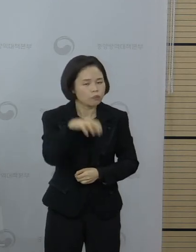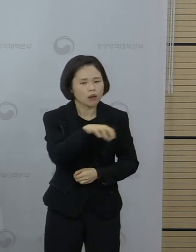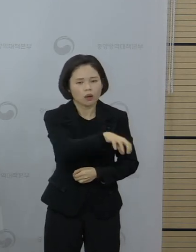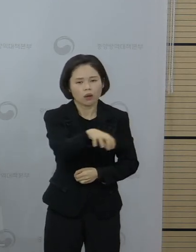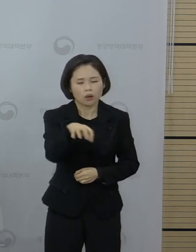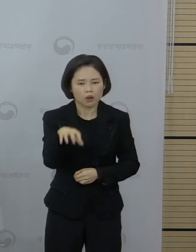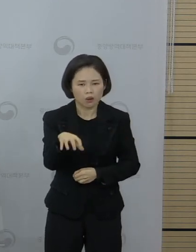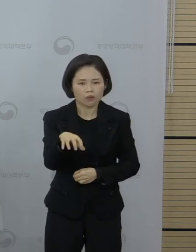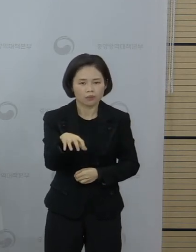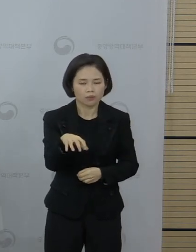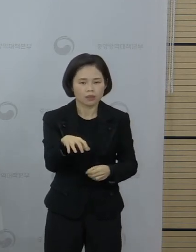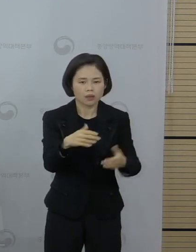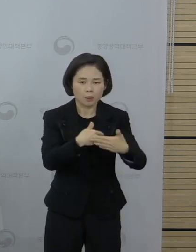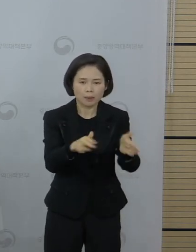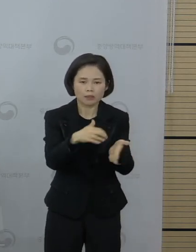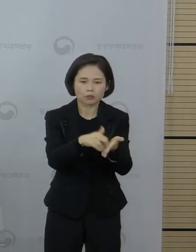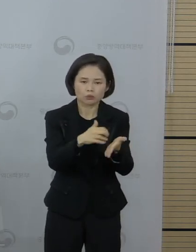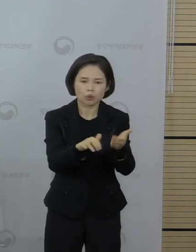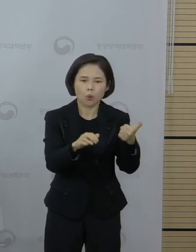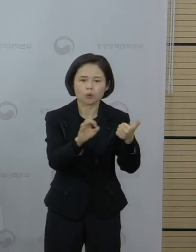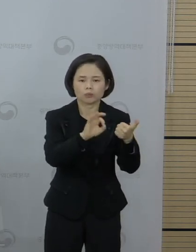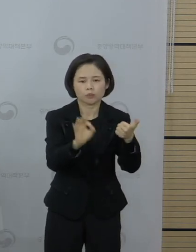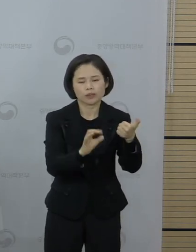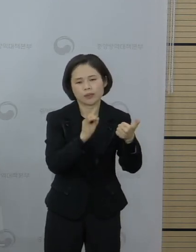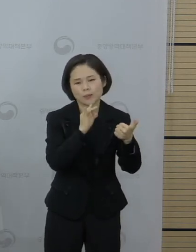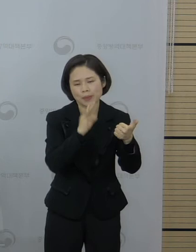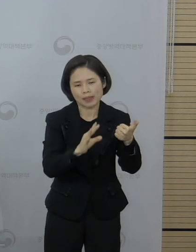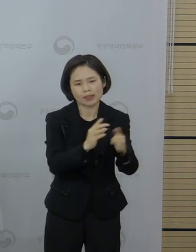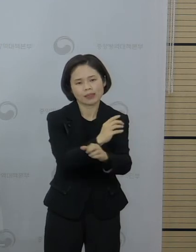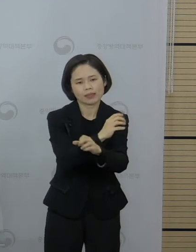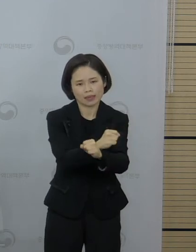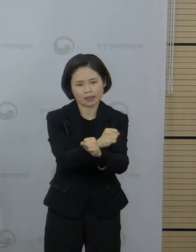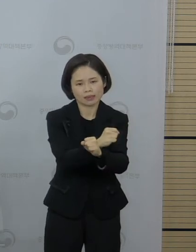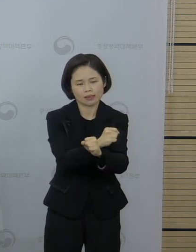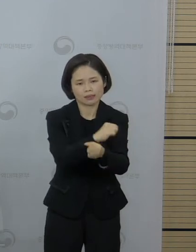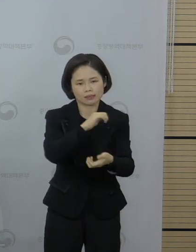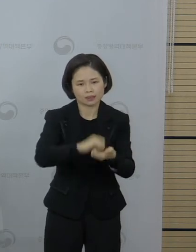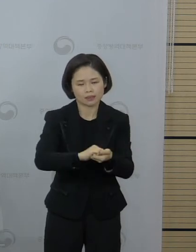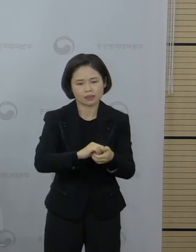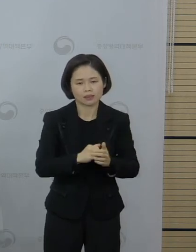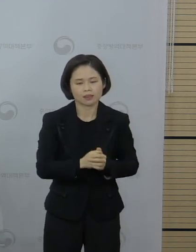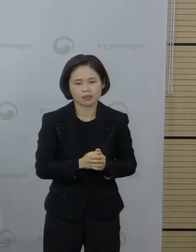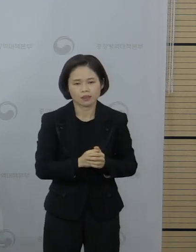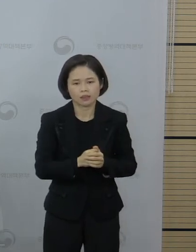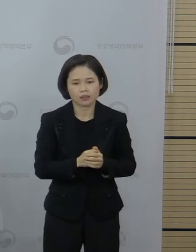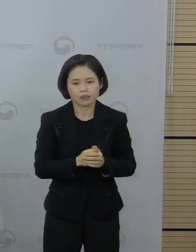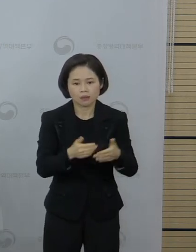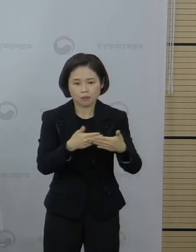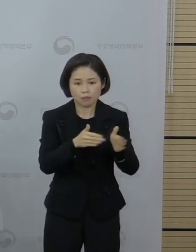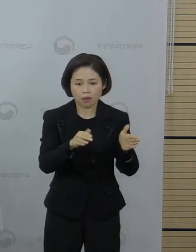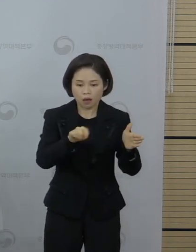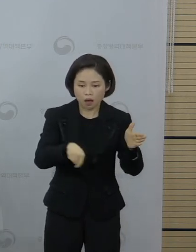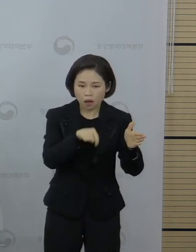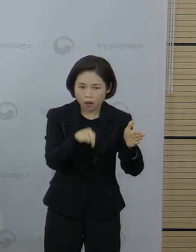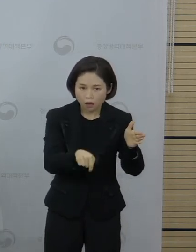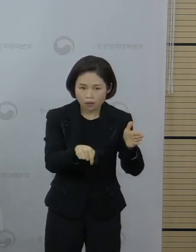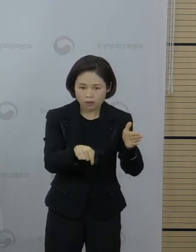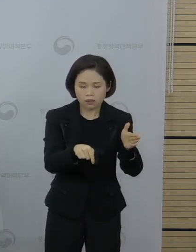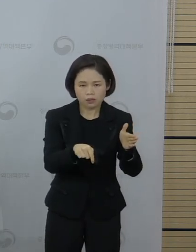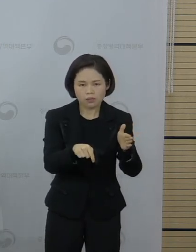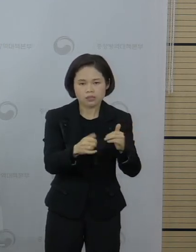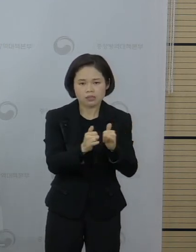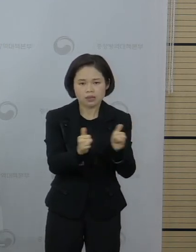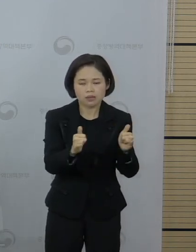객실의 절반, 즉50% 이내로 예약을 제한하고, 객실 내에도 정원을 초과하는